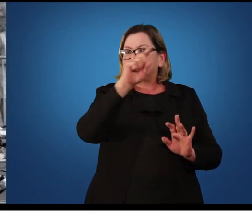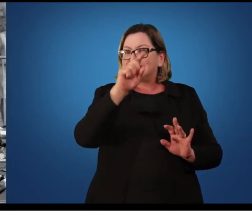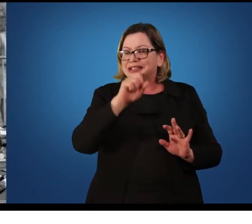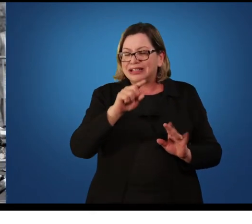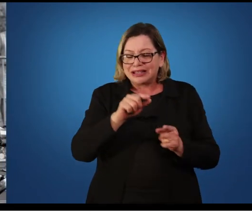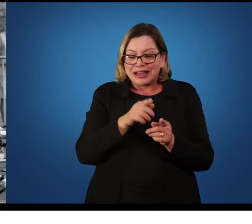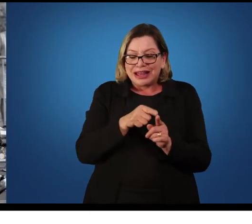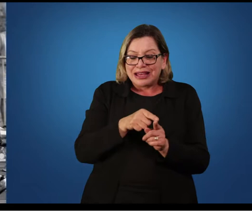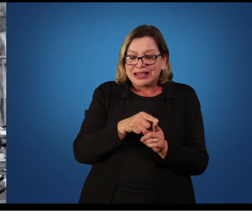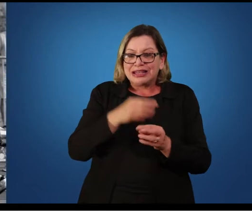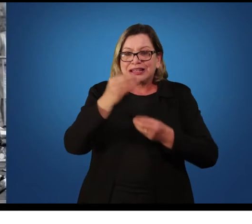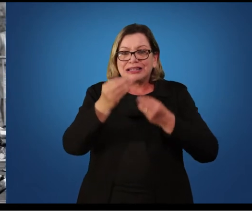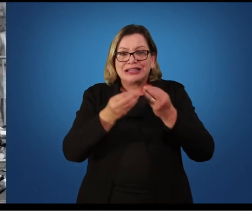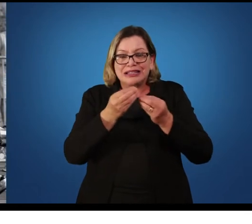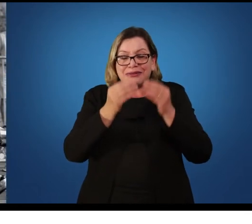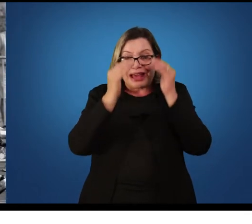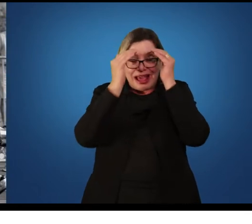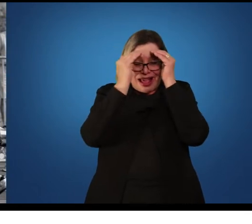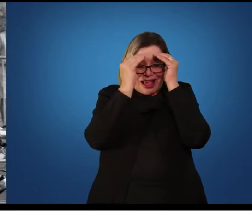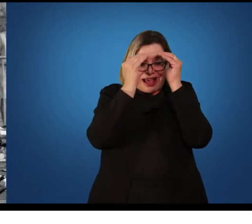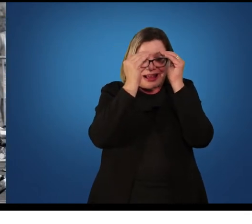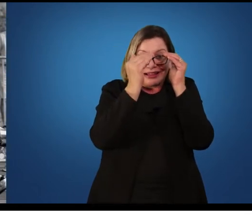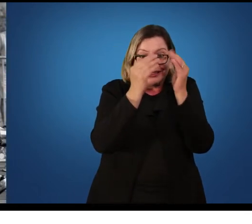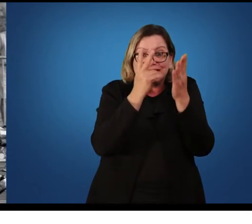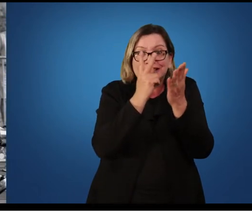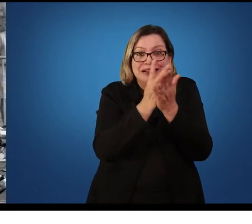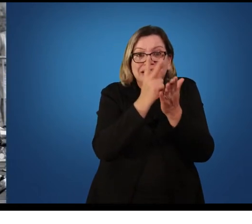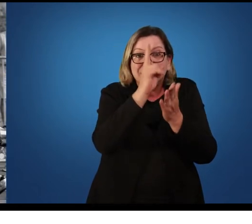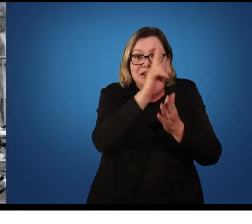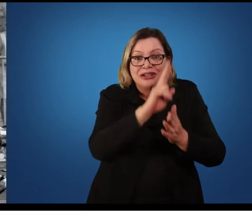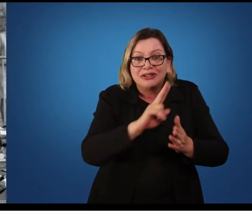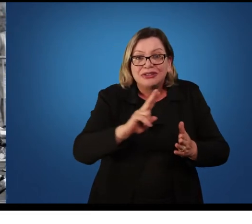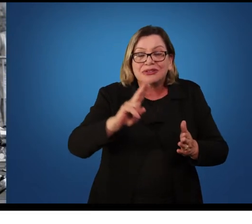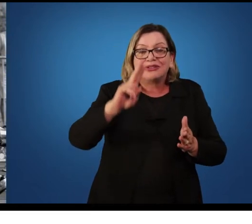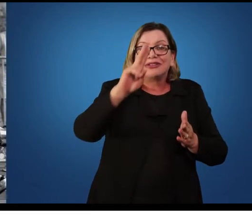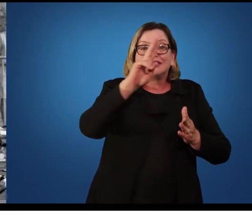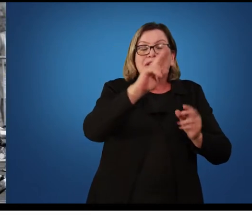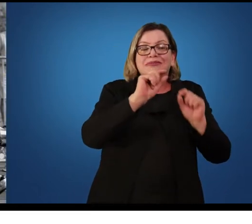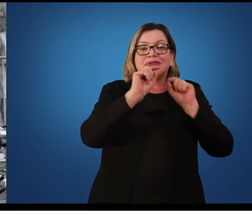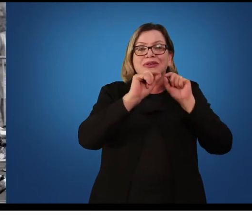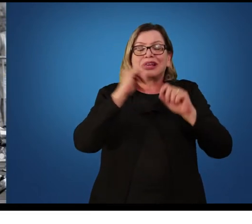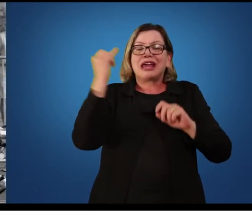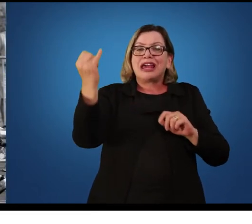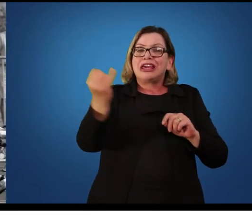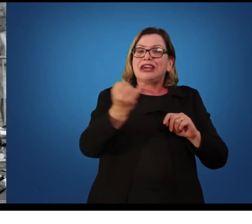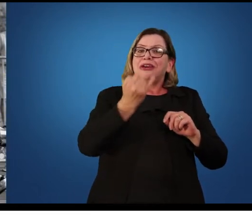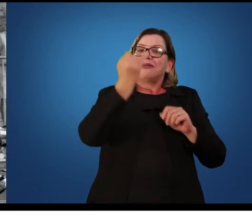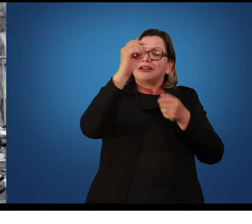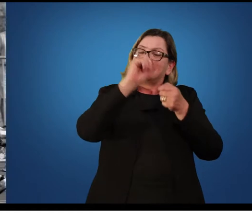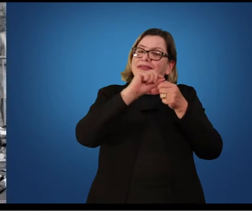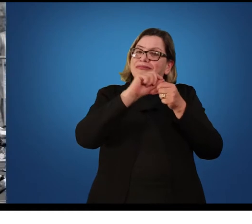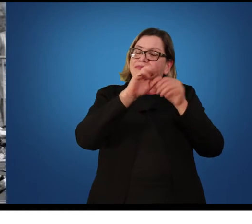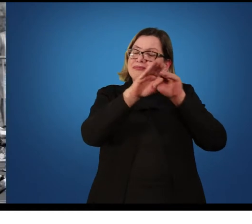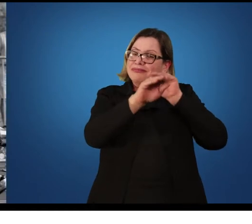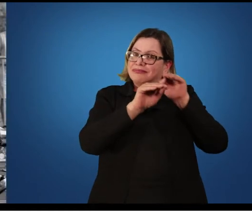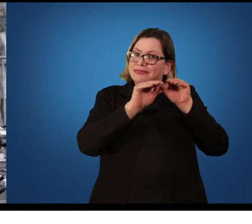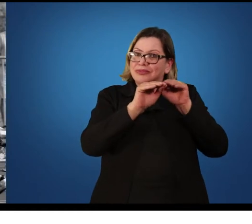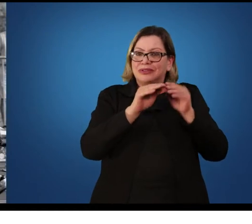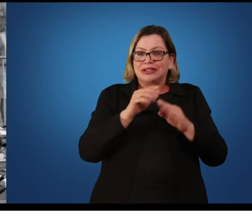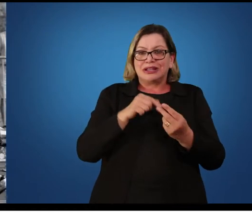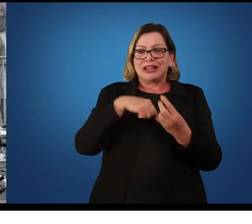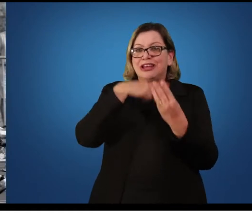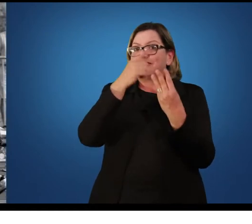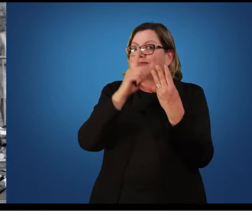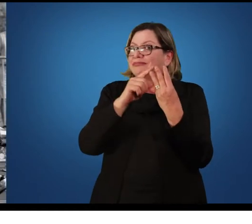níveis atencionais, se dirigem para estímulos mais relevantes para a execução da tarefa. Já